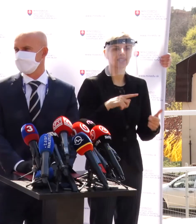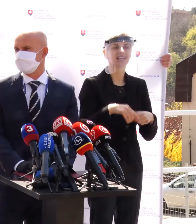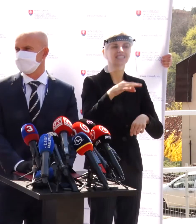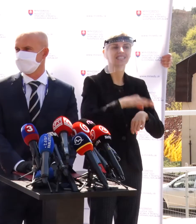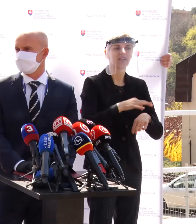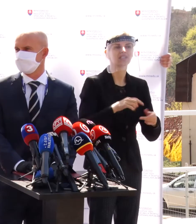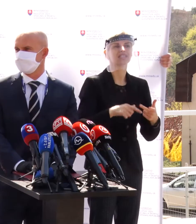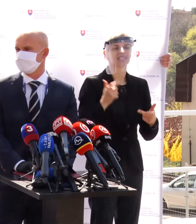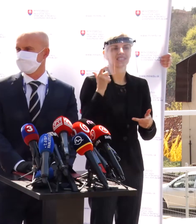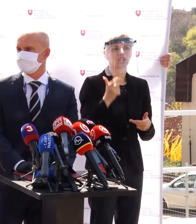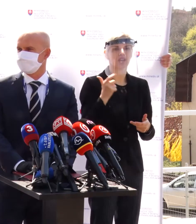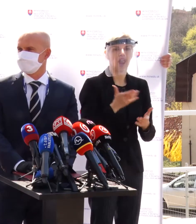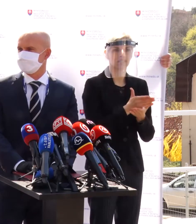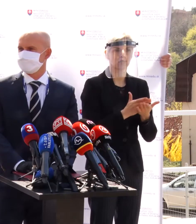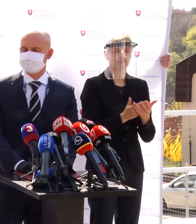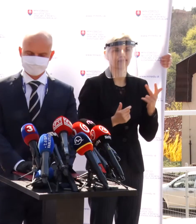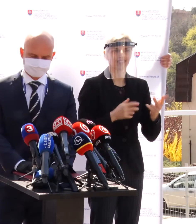o sociálnych službách.